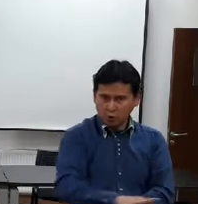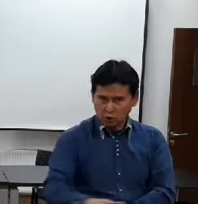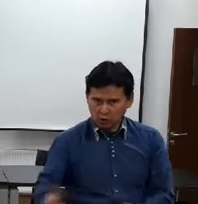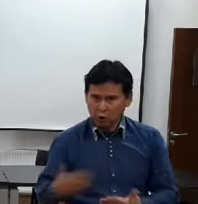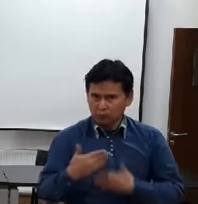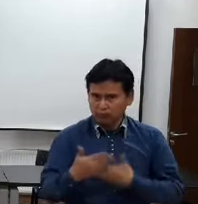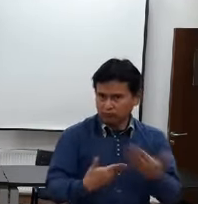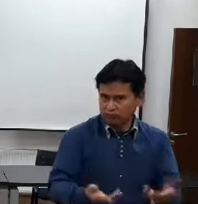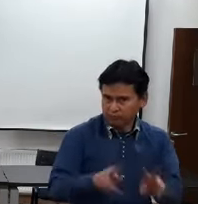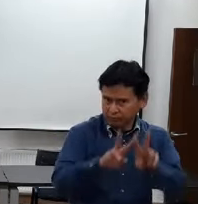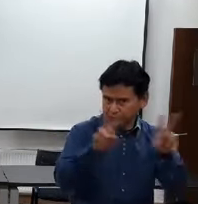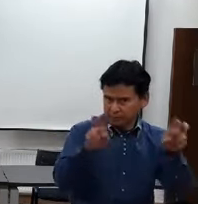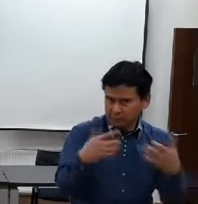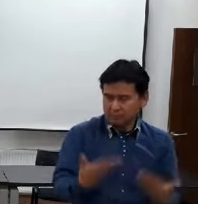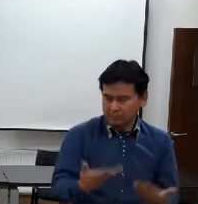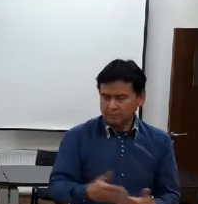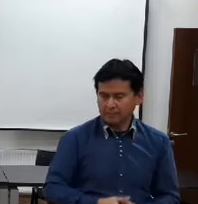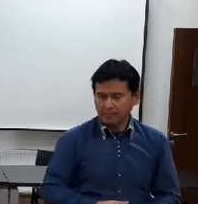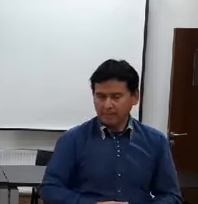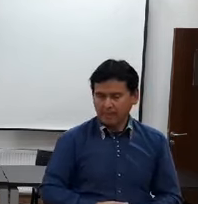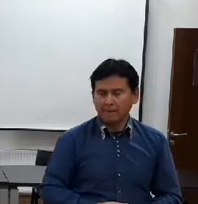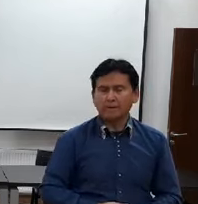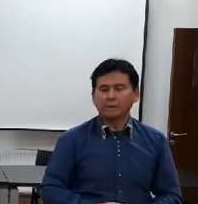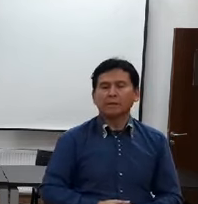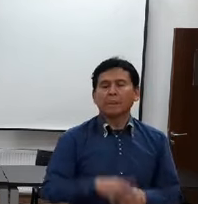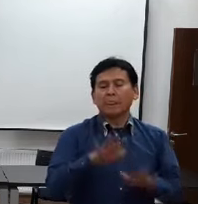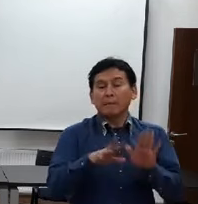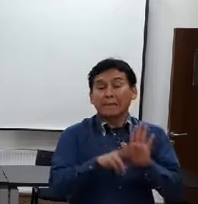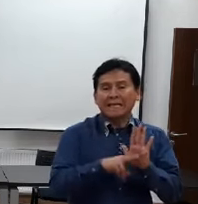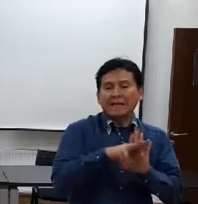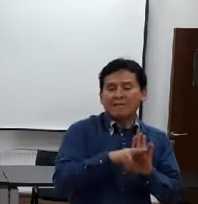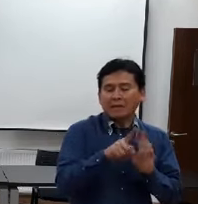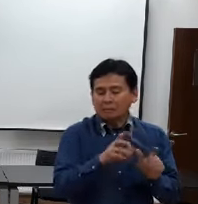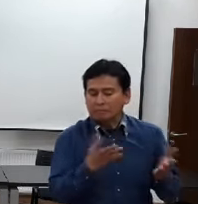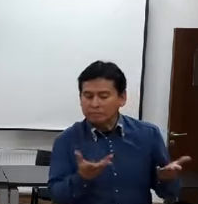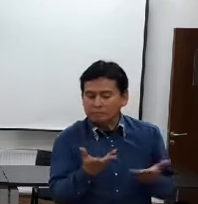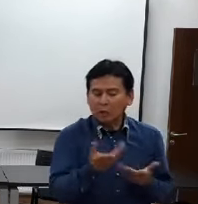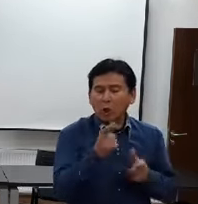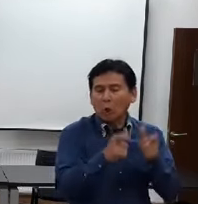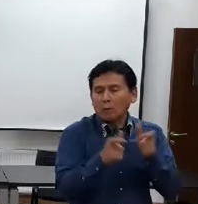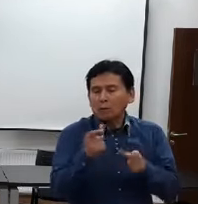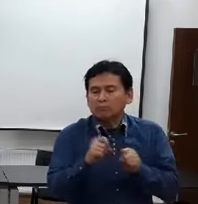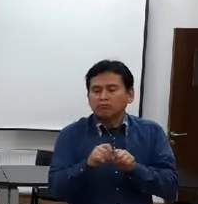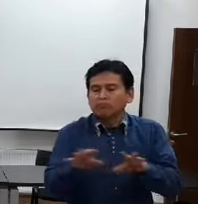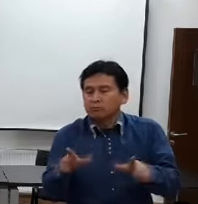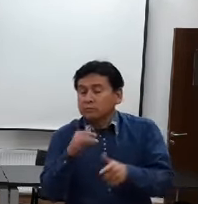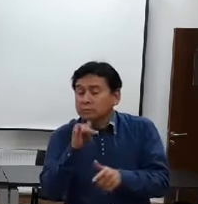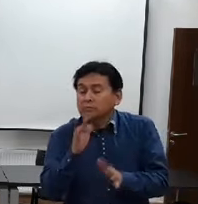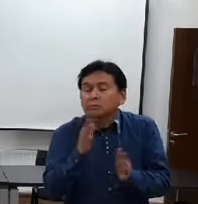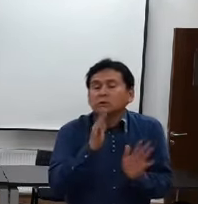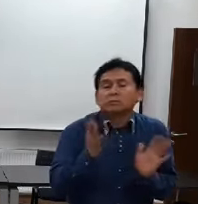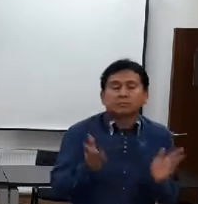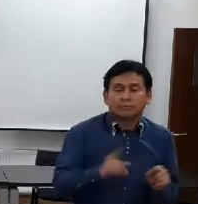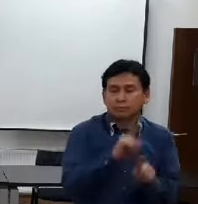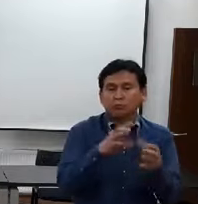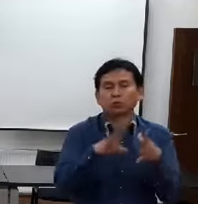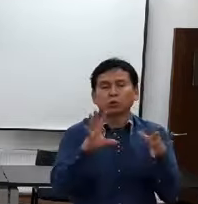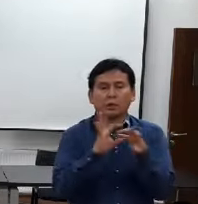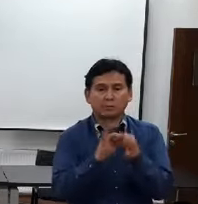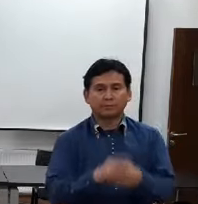proceder en cuanto corresponda según los niveles de complejidad y la cantidad de posibles infectados que podamos tener muchas